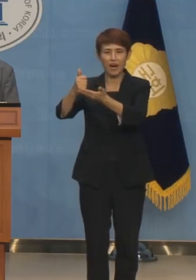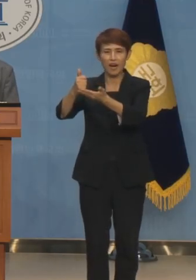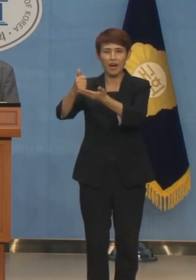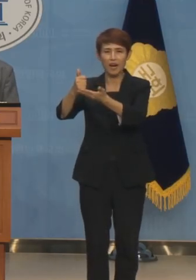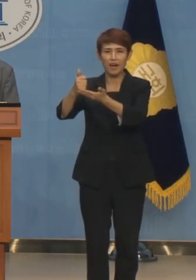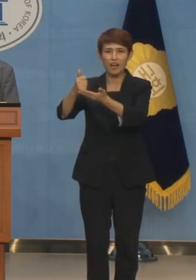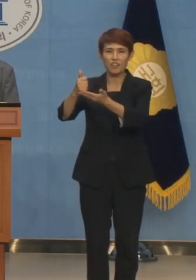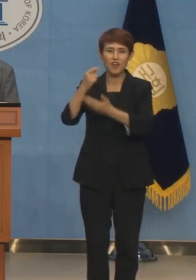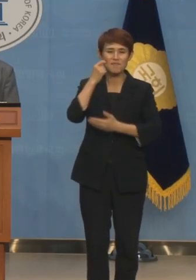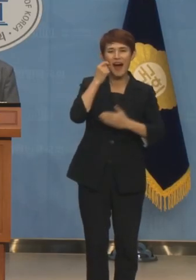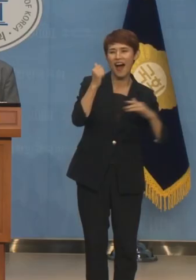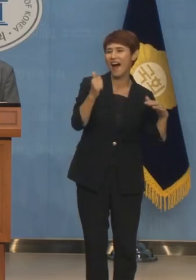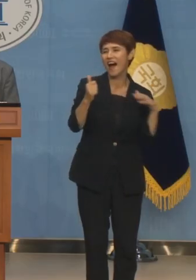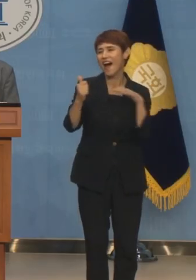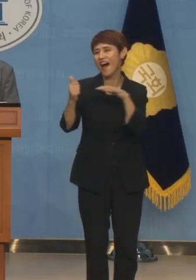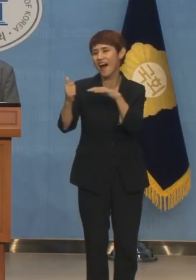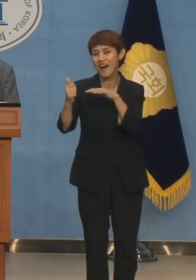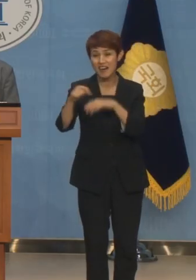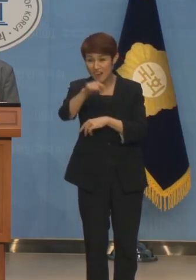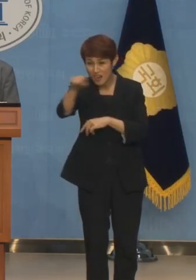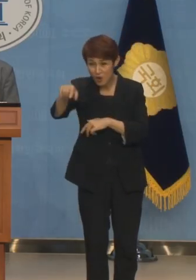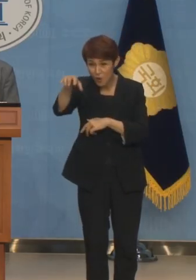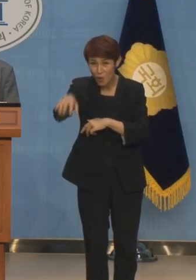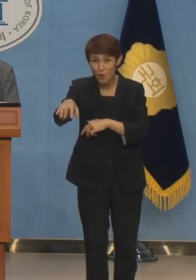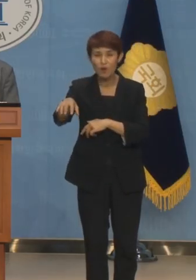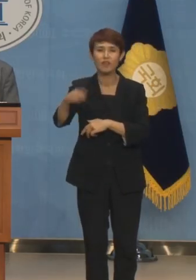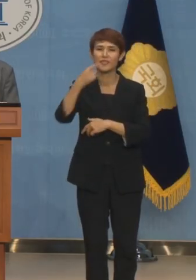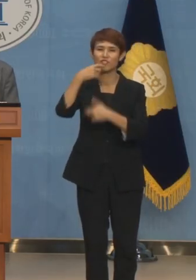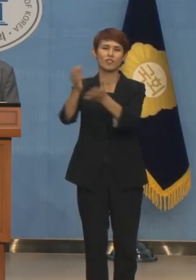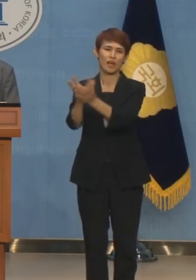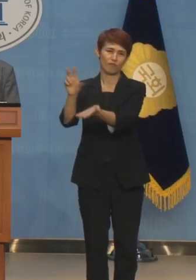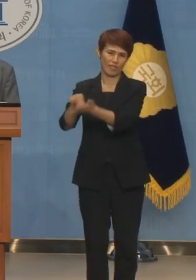전용 놀이터로 변한 민주당에 있습니다.